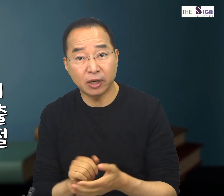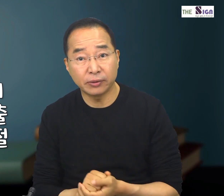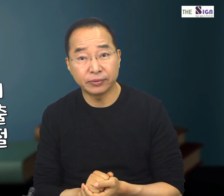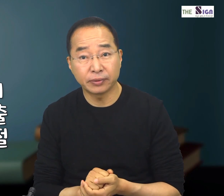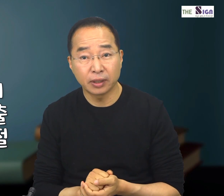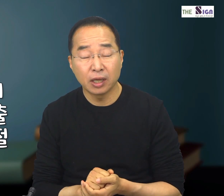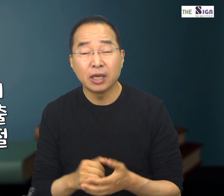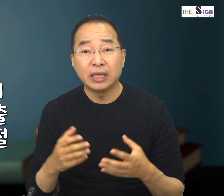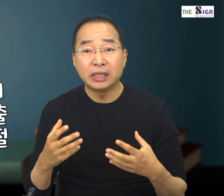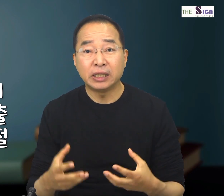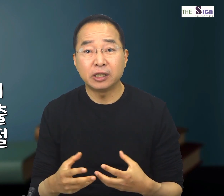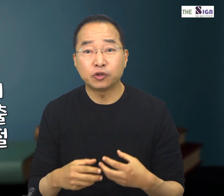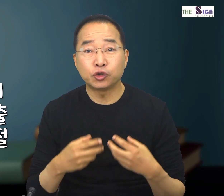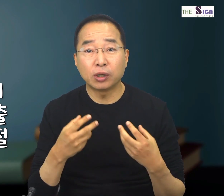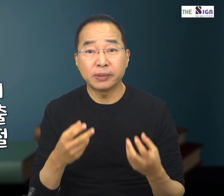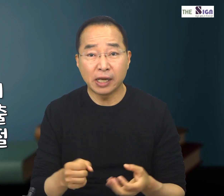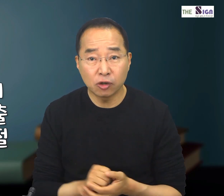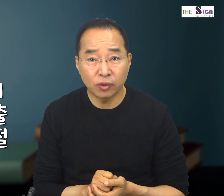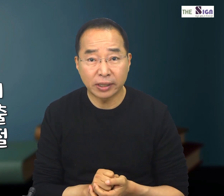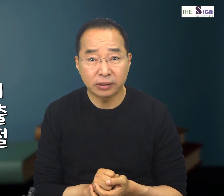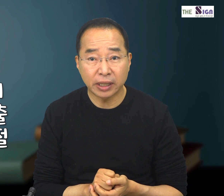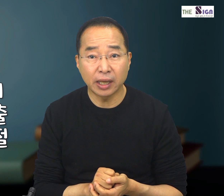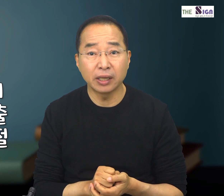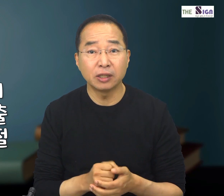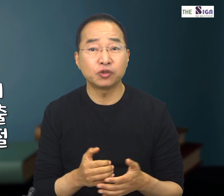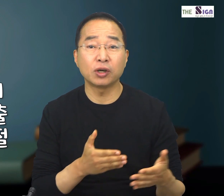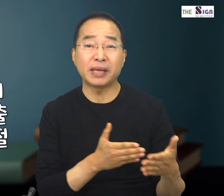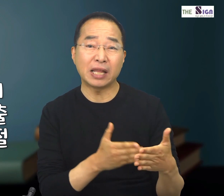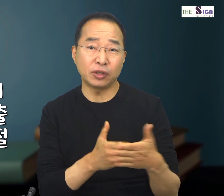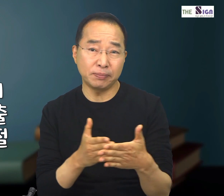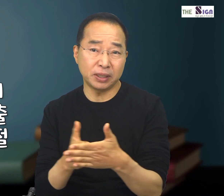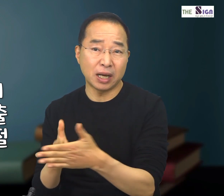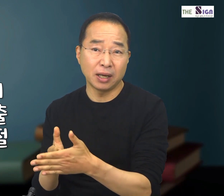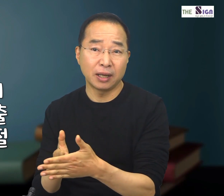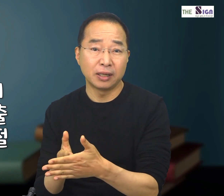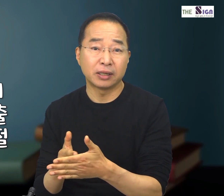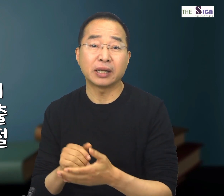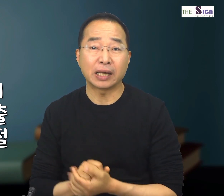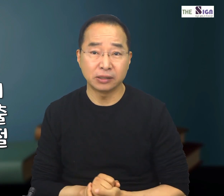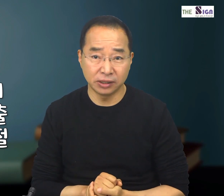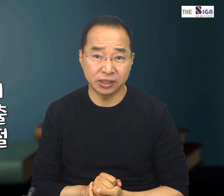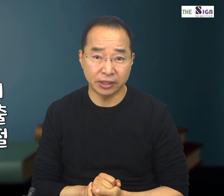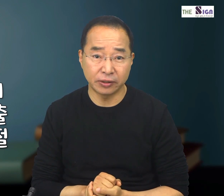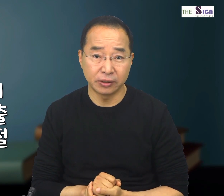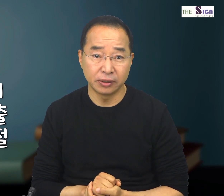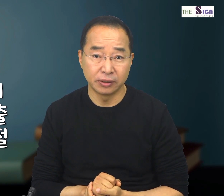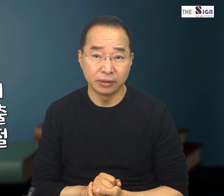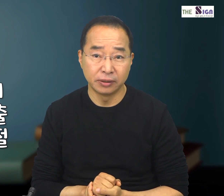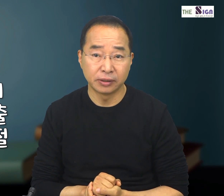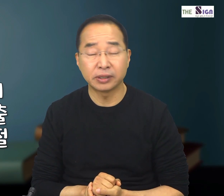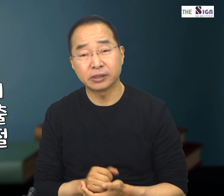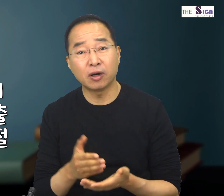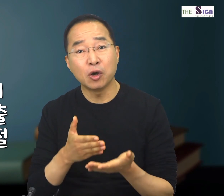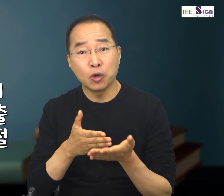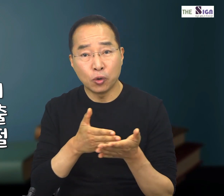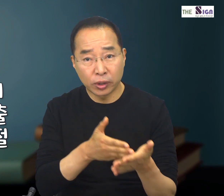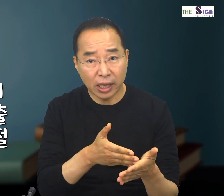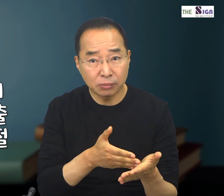해버리면 일을 취업을 하려고 하는데 취업이 안 됩니다. 라는 뜻이에요. 그래서 이렇게 하는